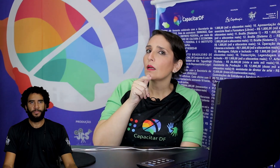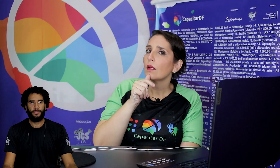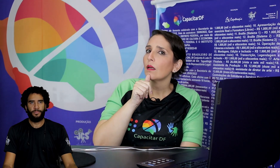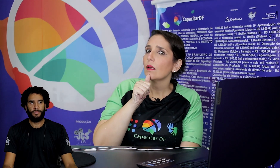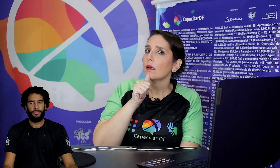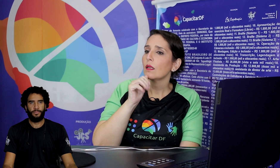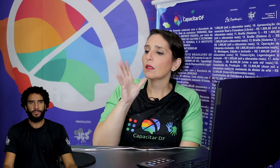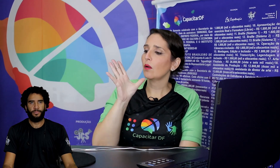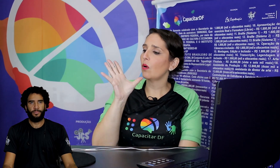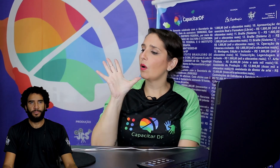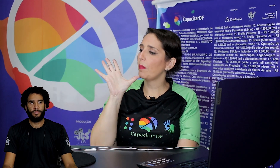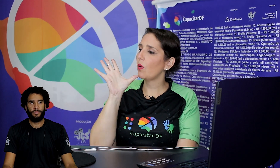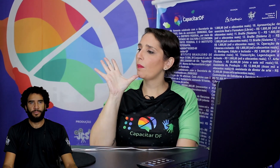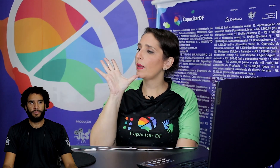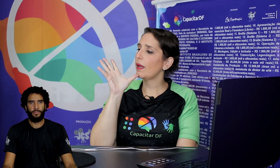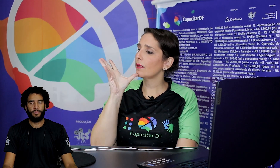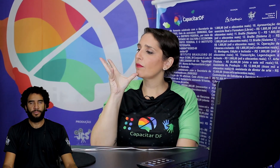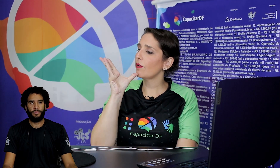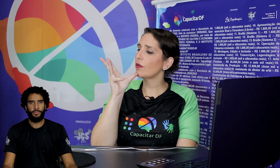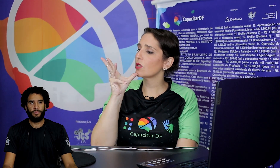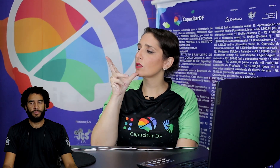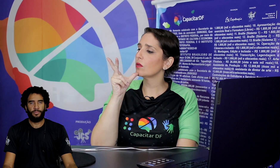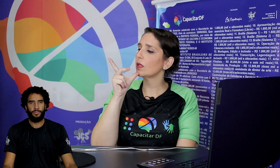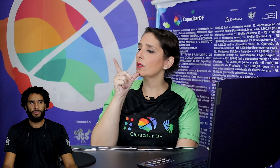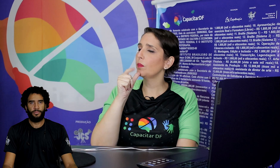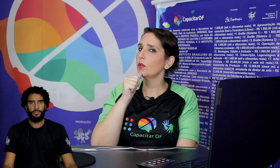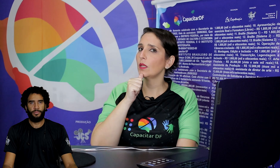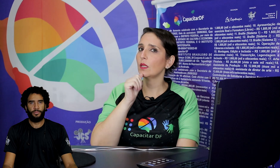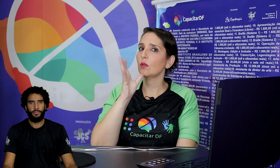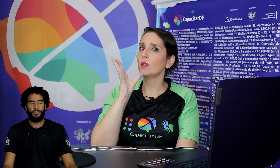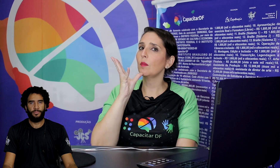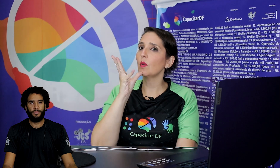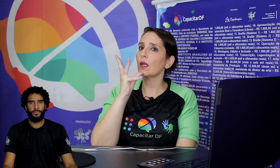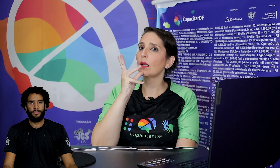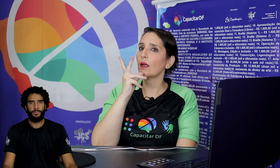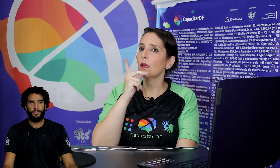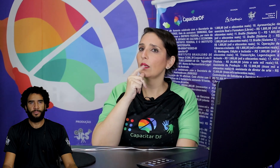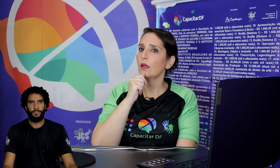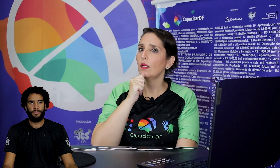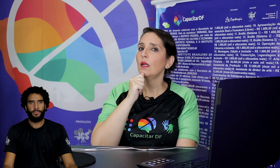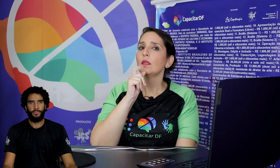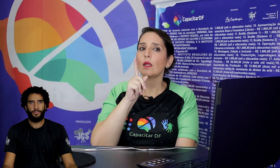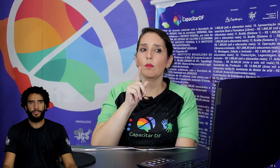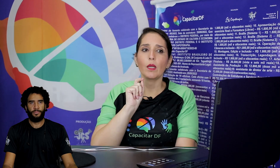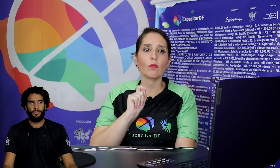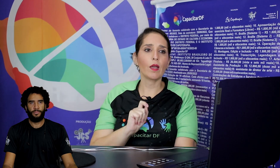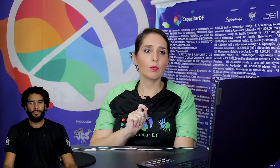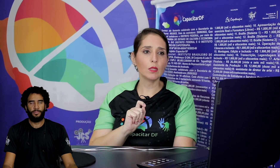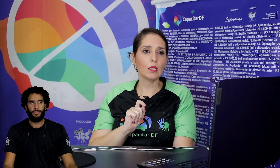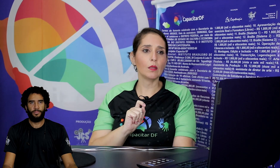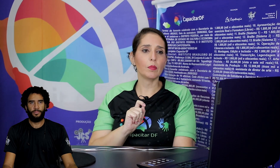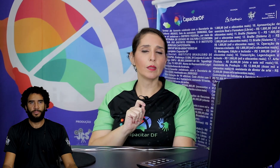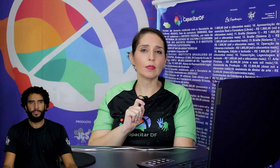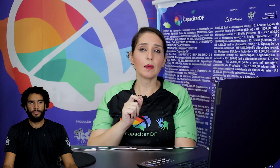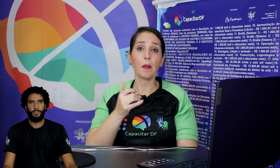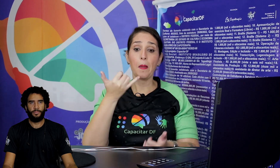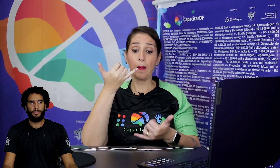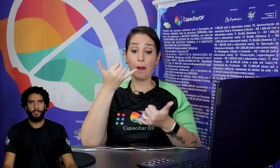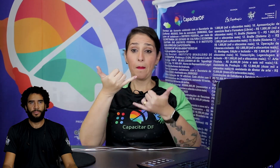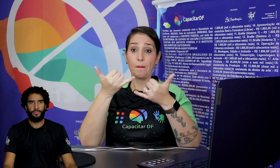Demorar. Então, ó, a mão aberta vai fechando dedo por dedo. Demorar. Também um verbo